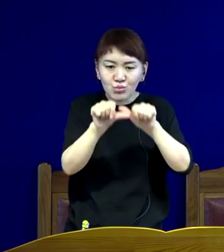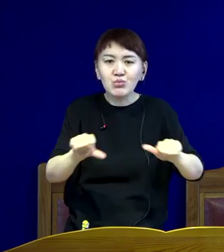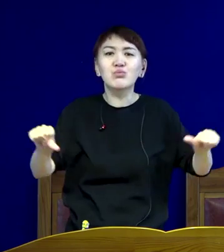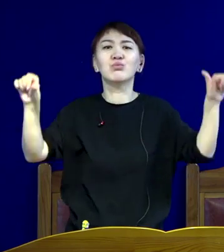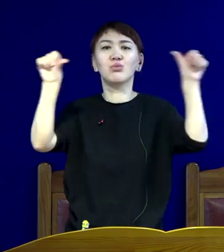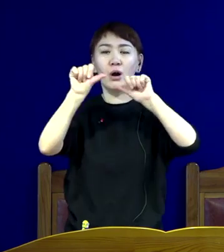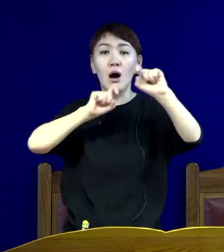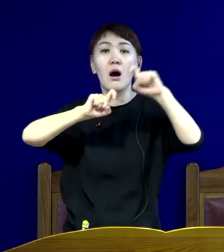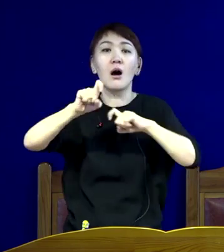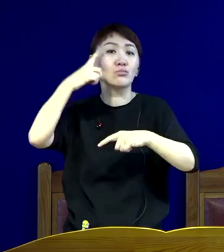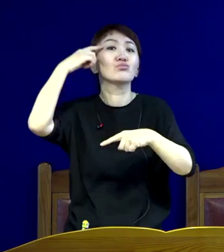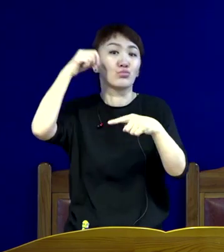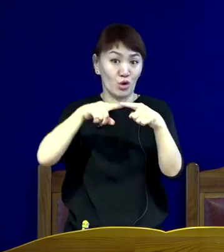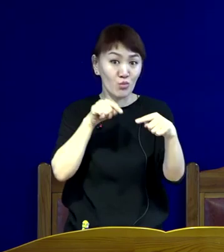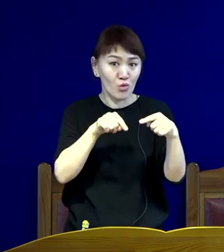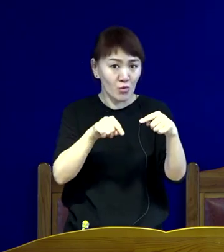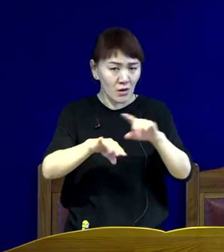шүү.